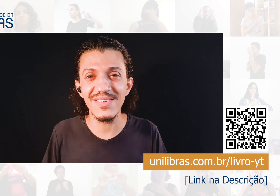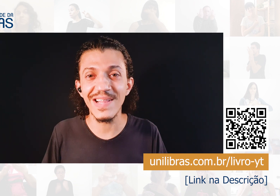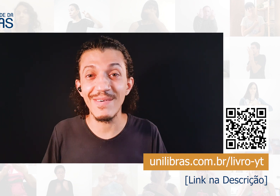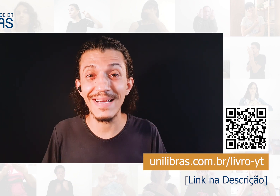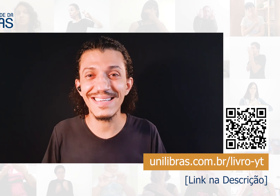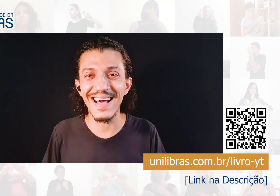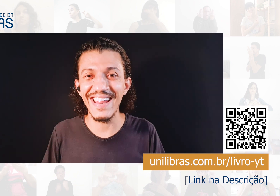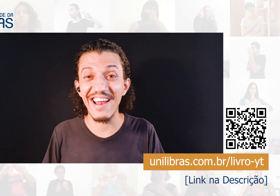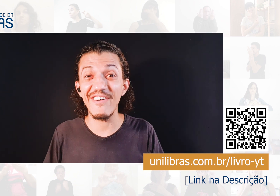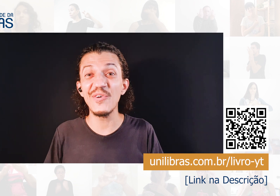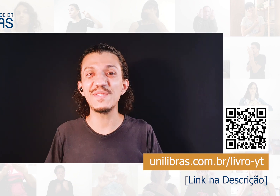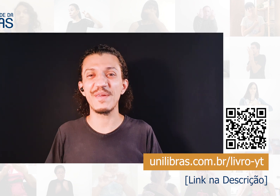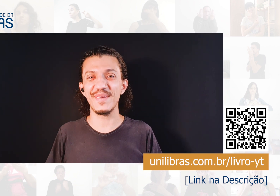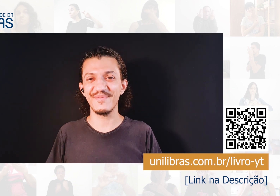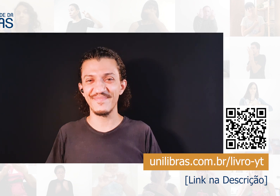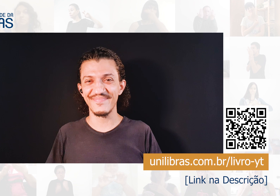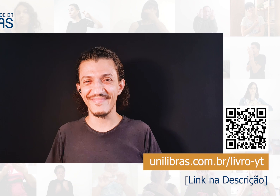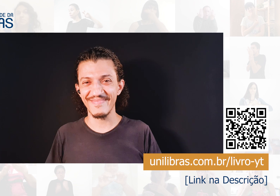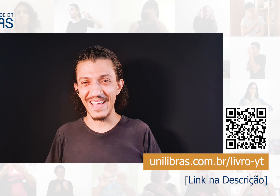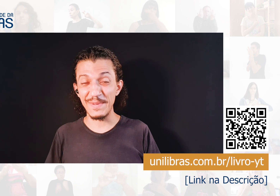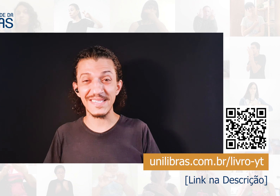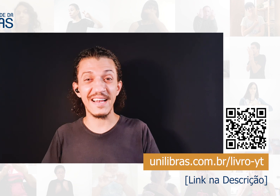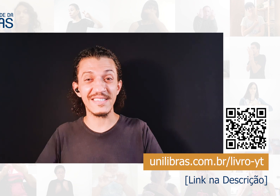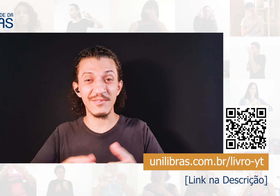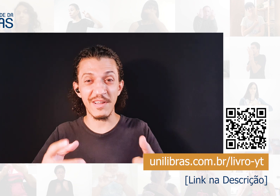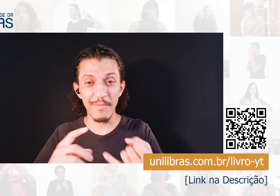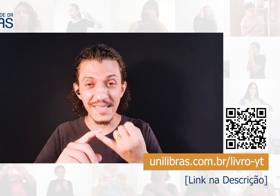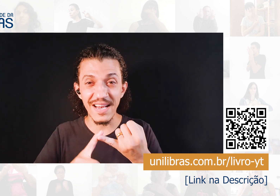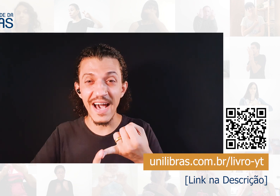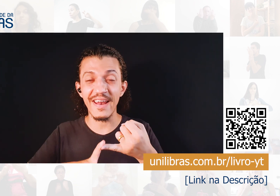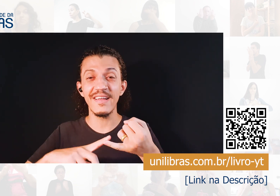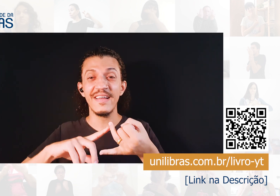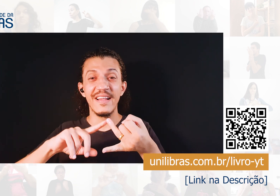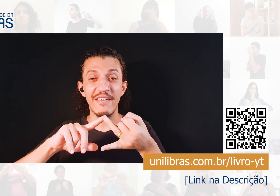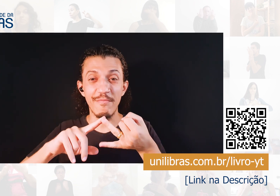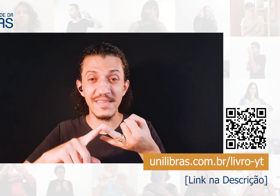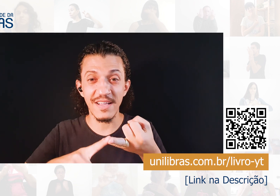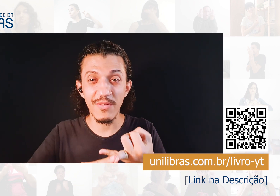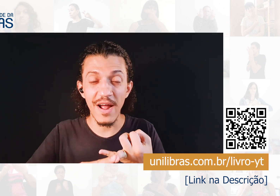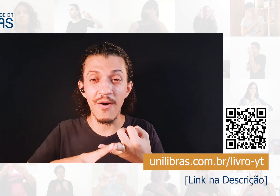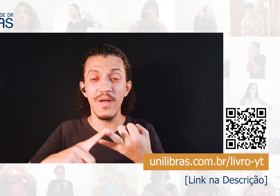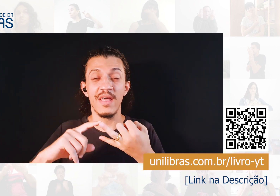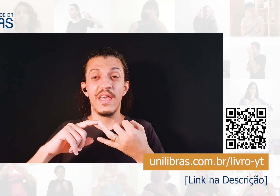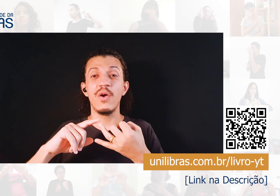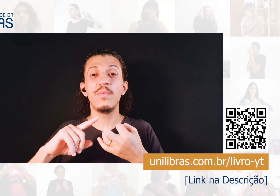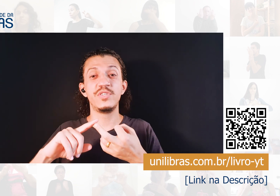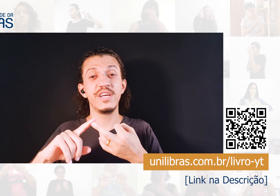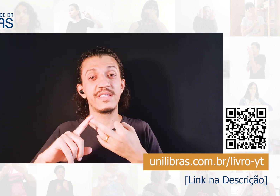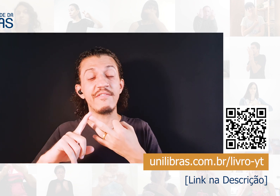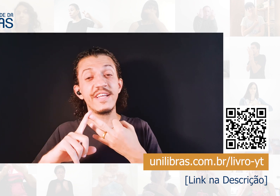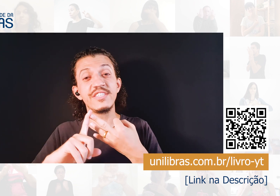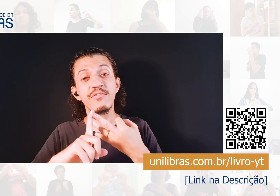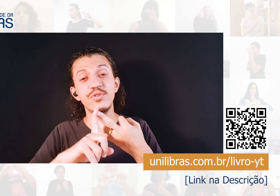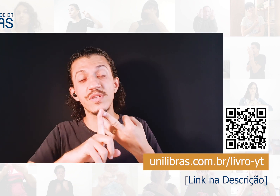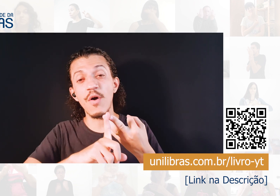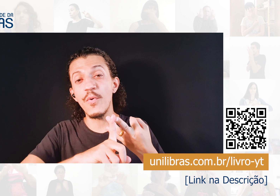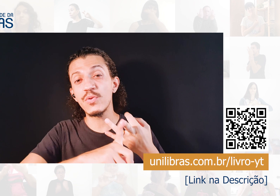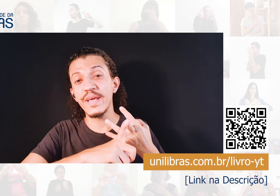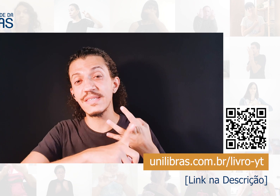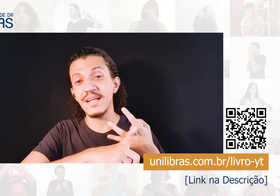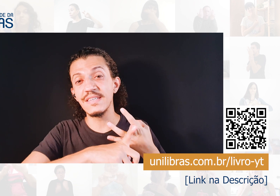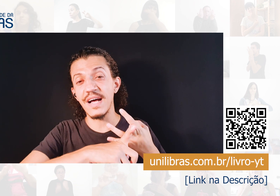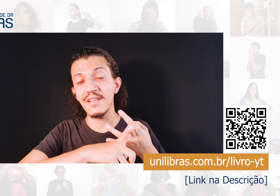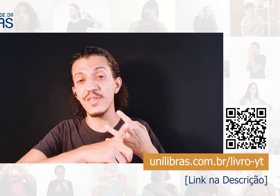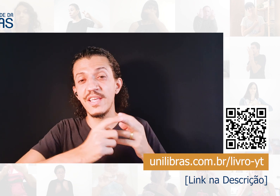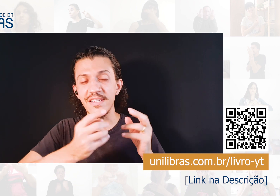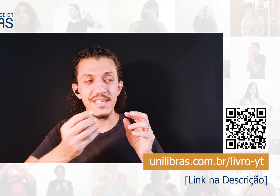minha sinalização estava mais clara e ela falou isso para mim, que a minha sinalização estava mais clara, estava mais natural. Eu estava deixando de usar o